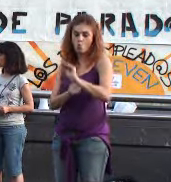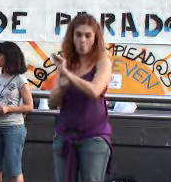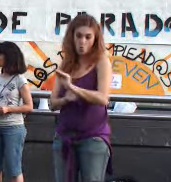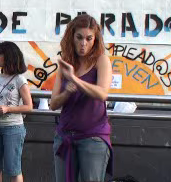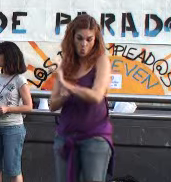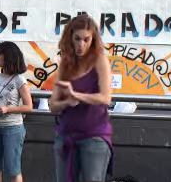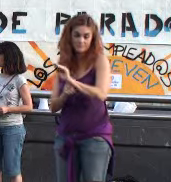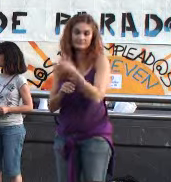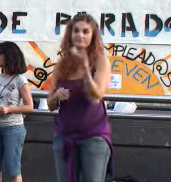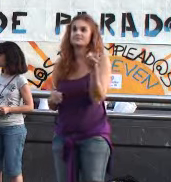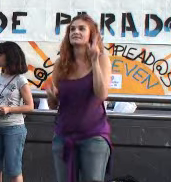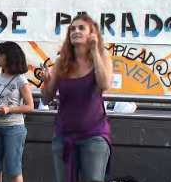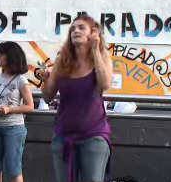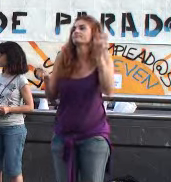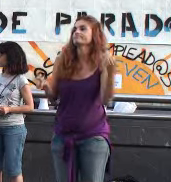Temas